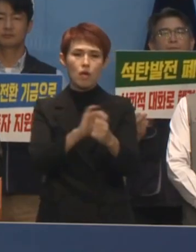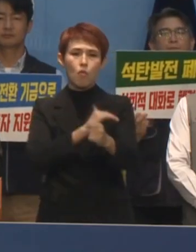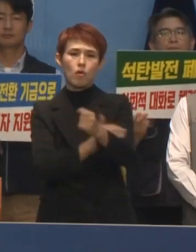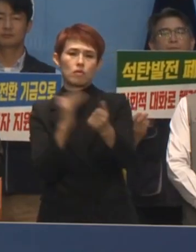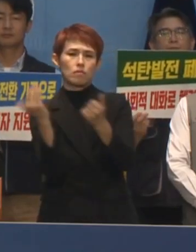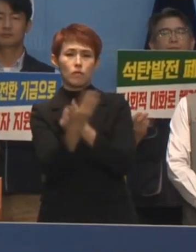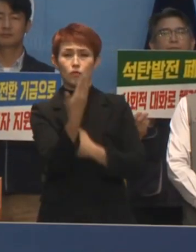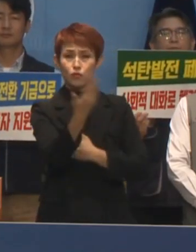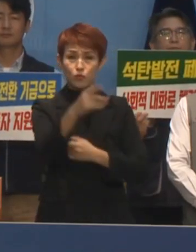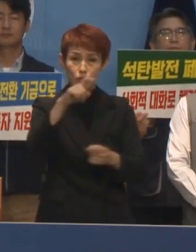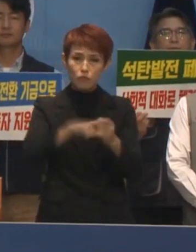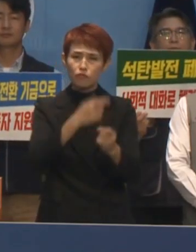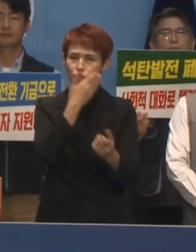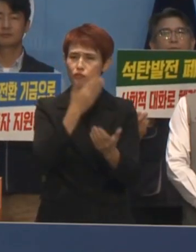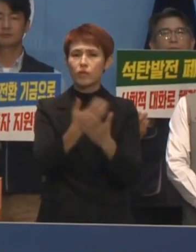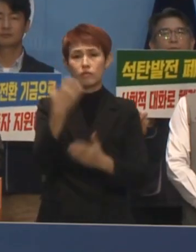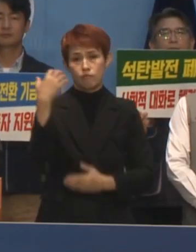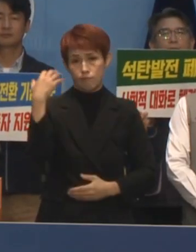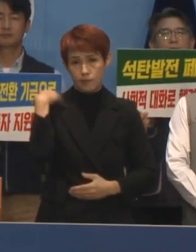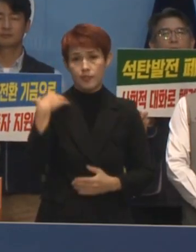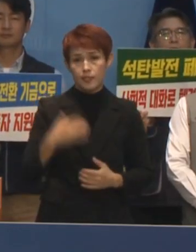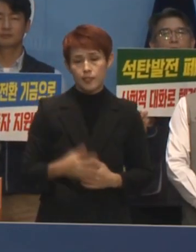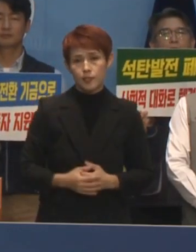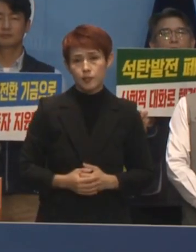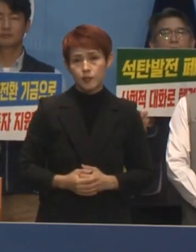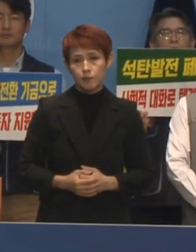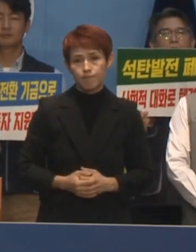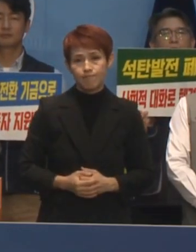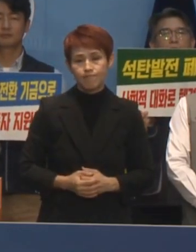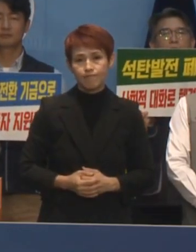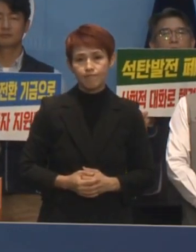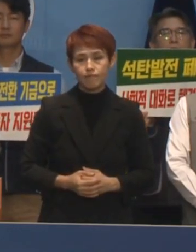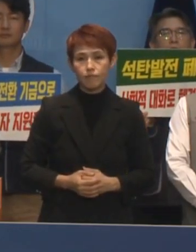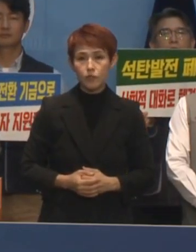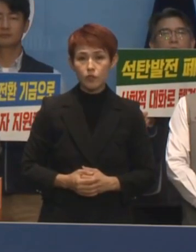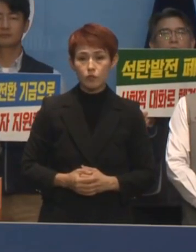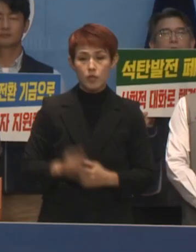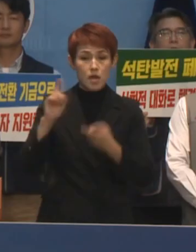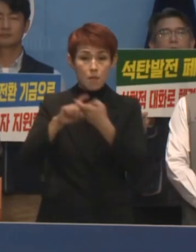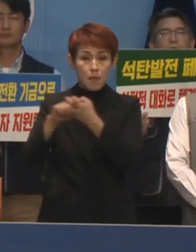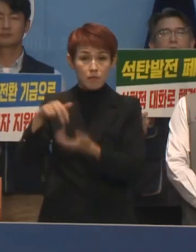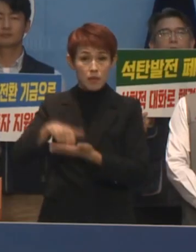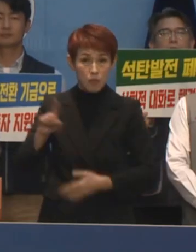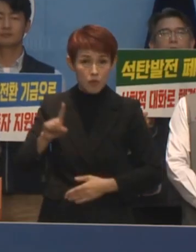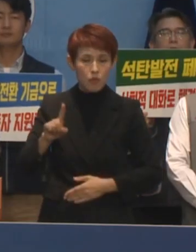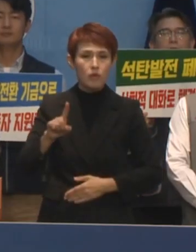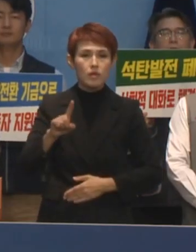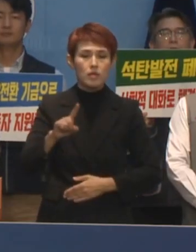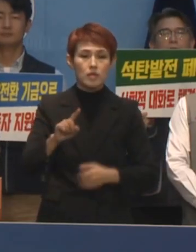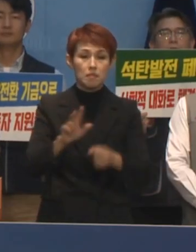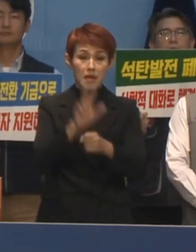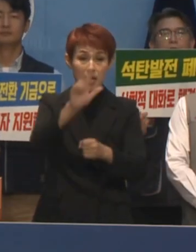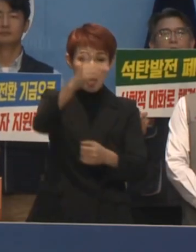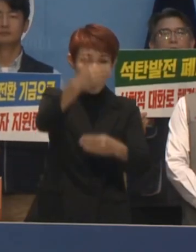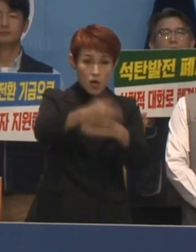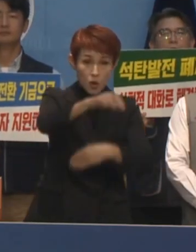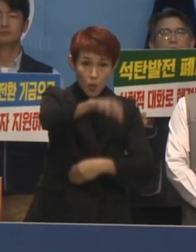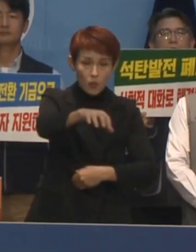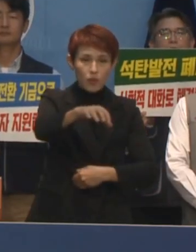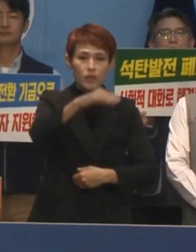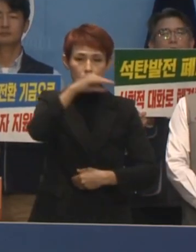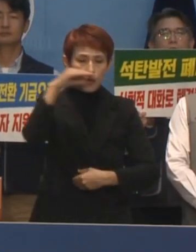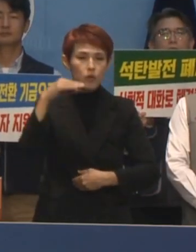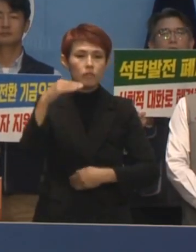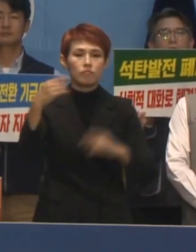데 매우 중요한 역할을 할 것입니다. 이에 우리 연맹은 석탄화력 발전소 폐지 지역의 정의로운 전환